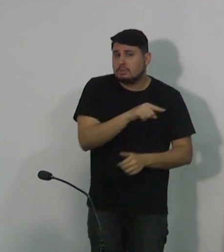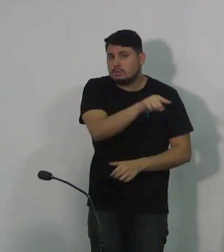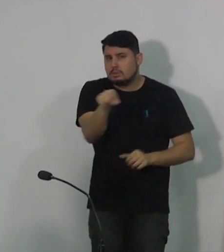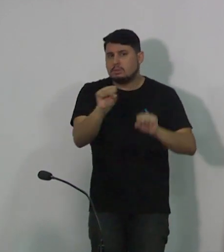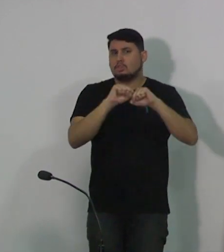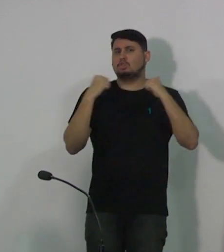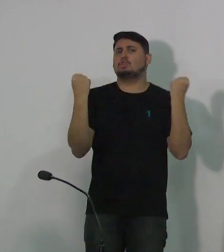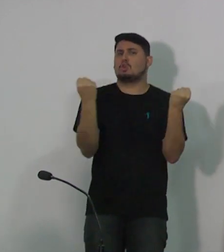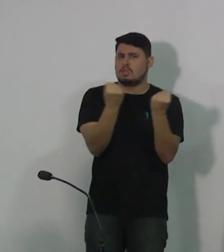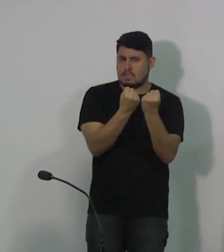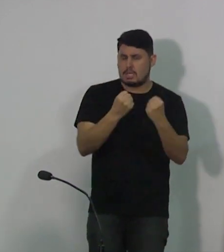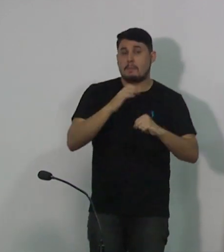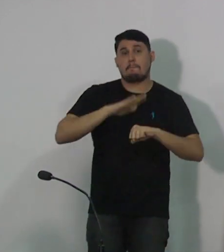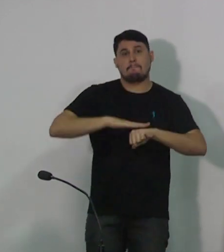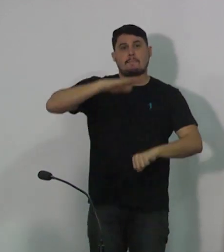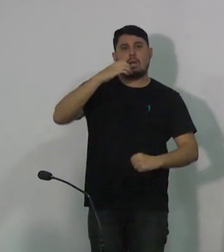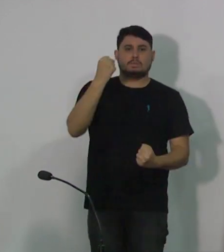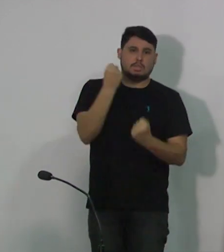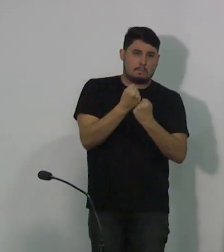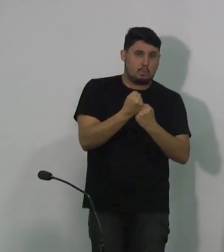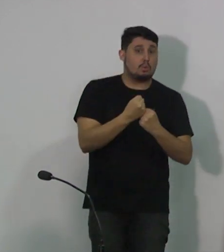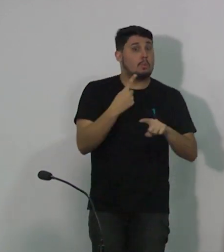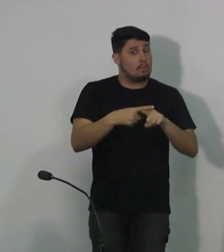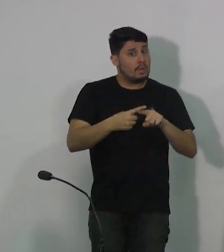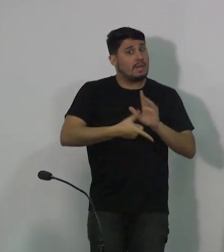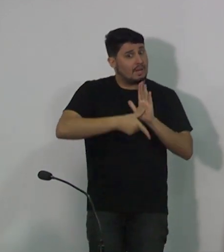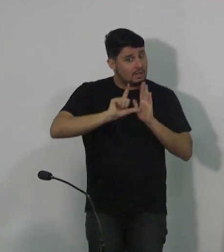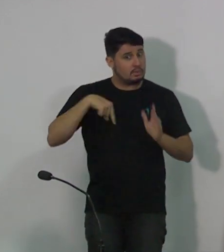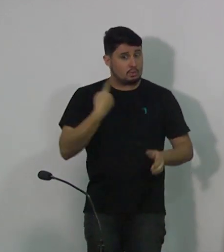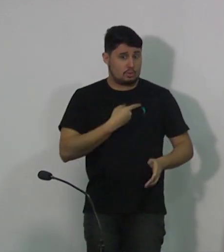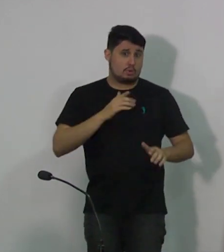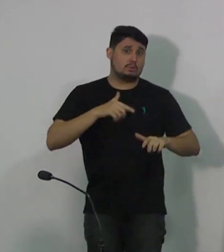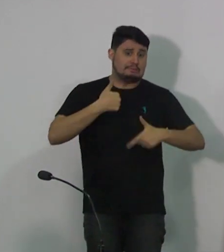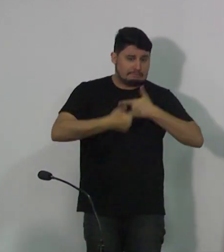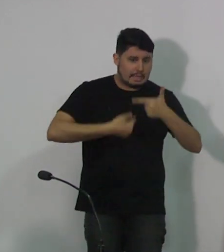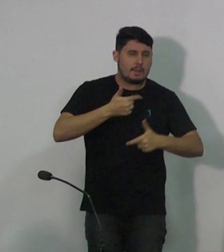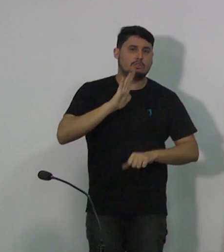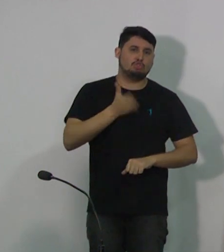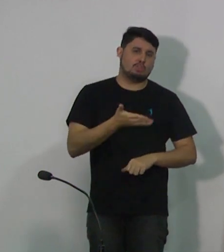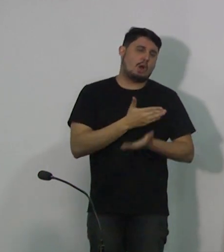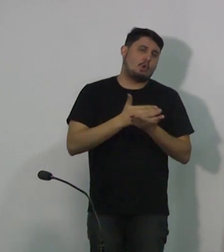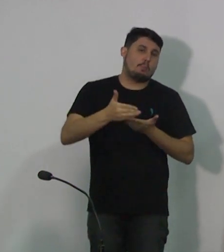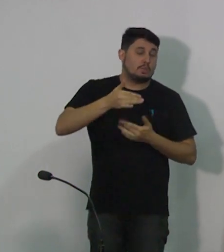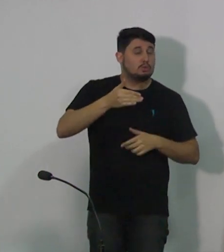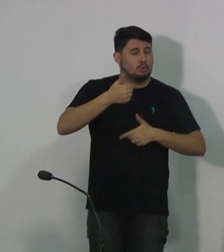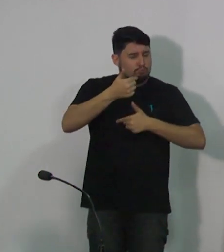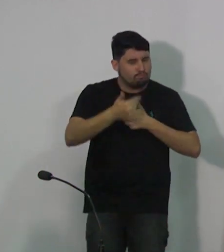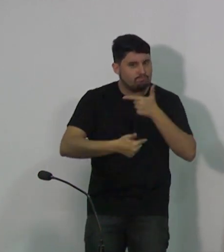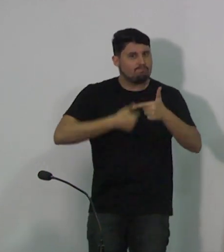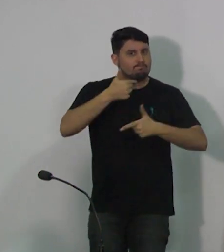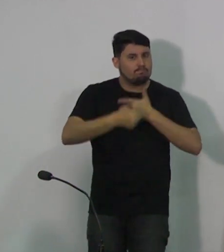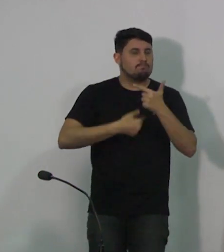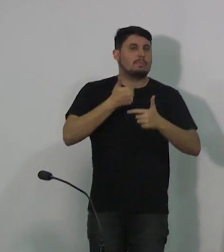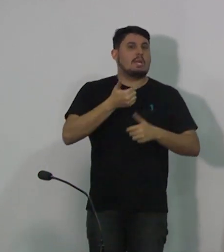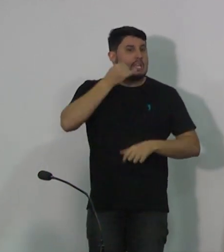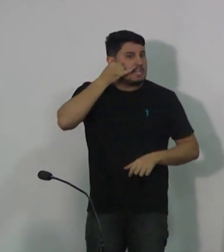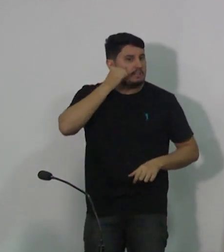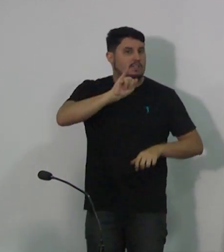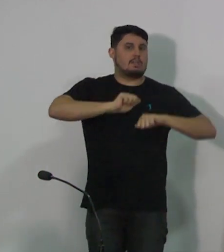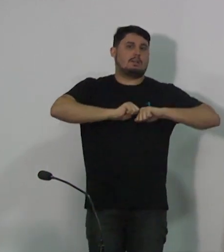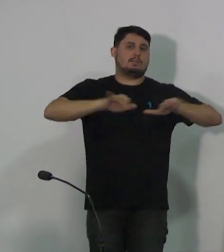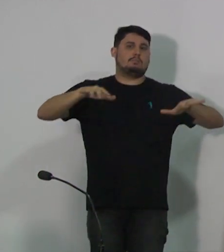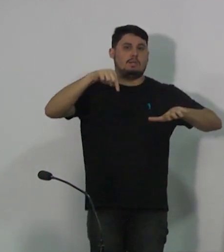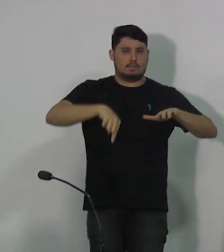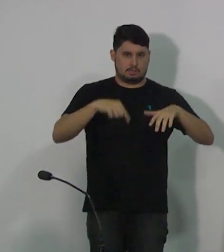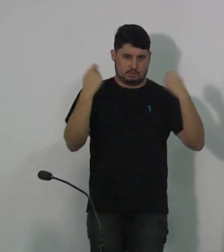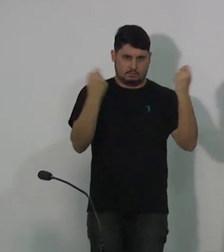antecipou o problema, a gente começou a tomar várias medidas independente do registro oficial de casos. E eu acho importante deixar muito claro isso.